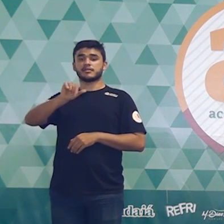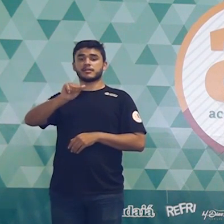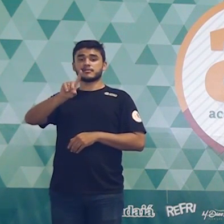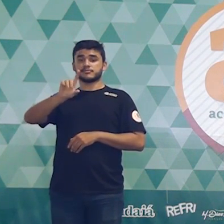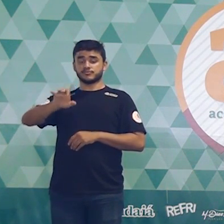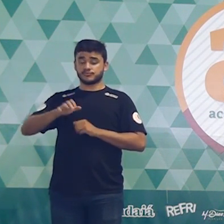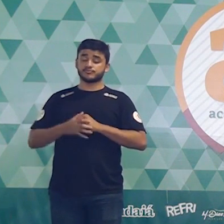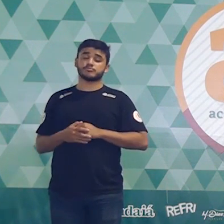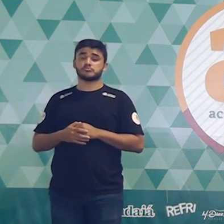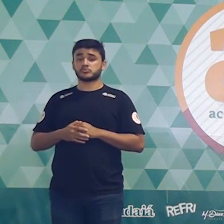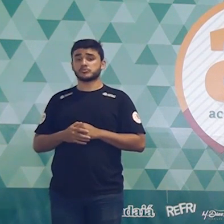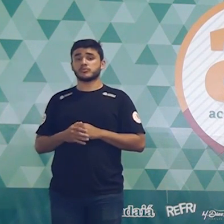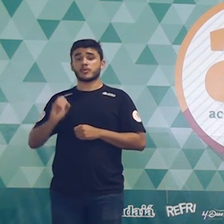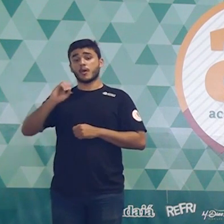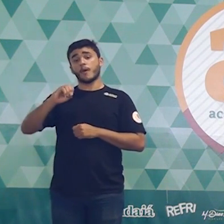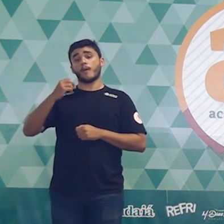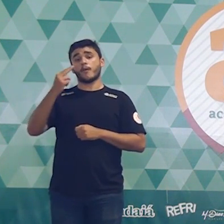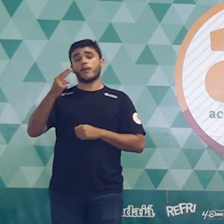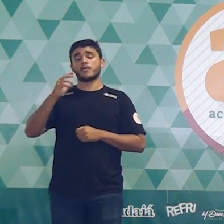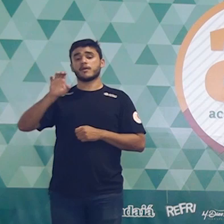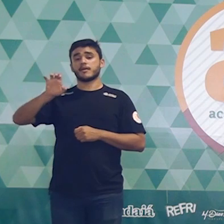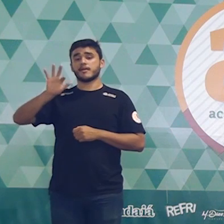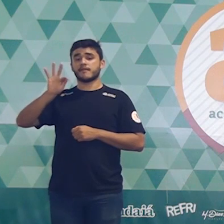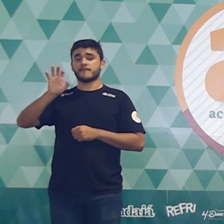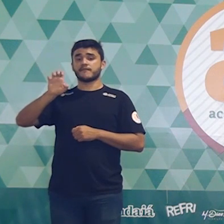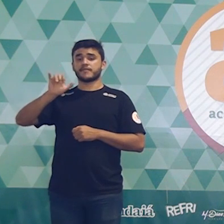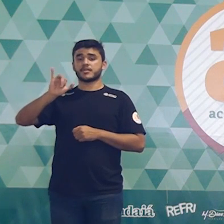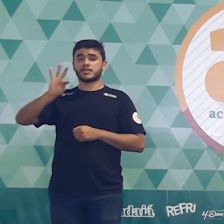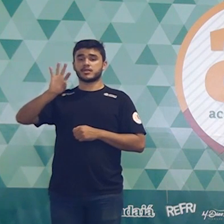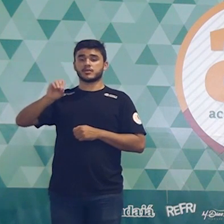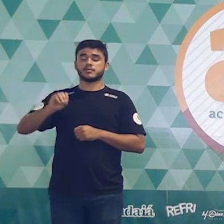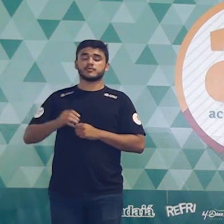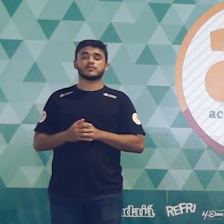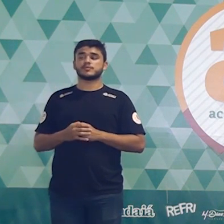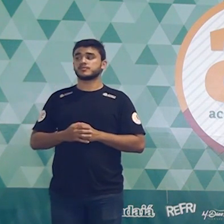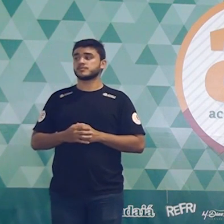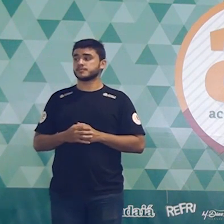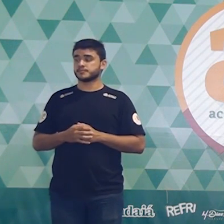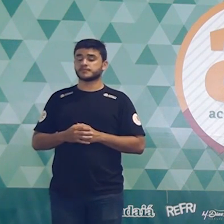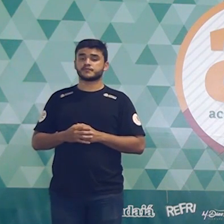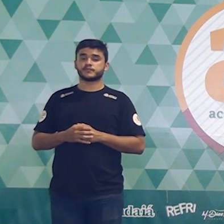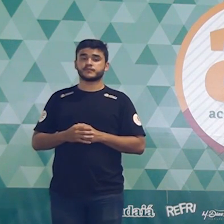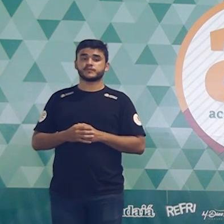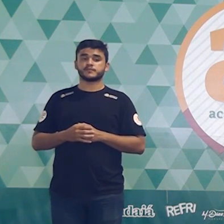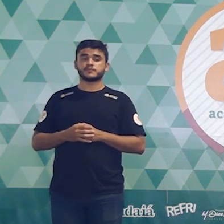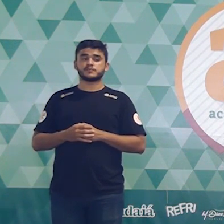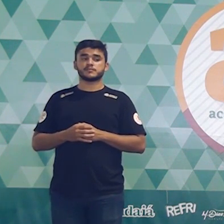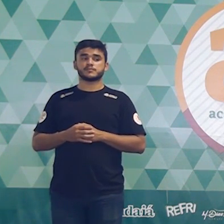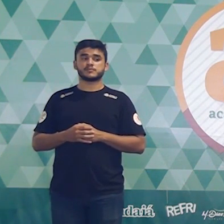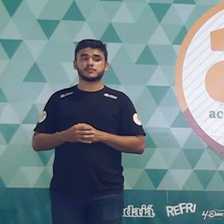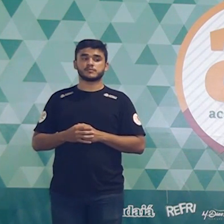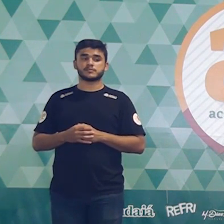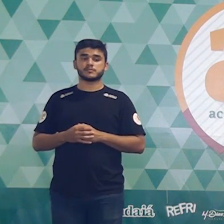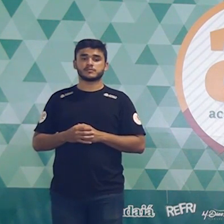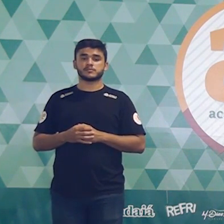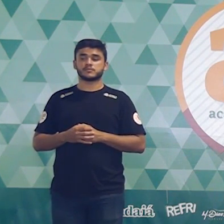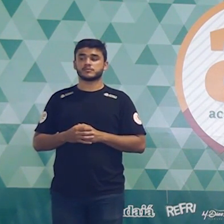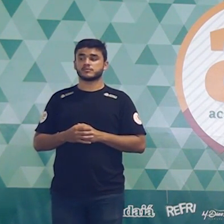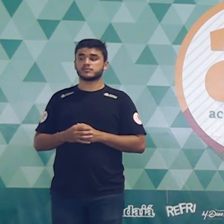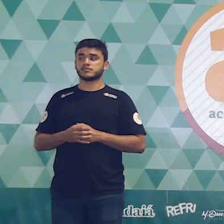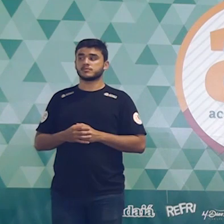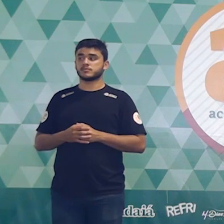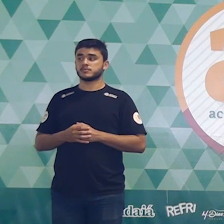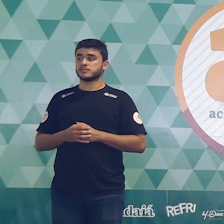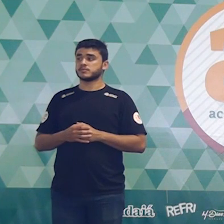Finalidade ou efeito. Finalidade ou efeito. Vou repetir